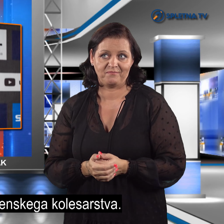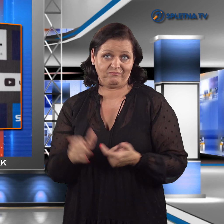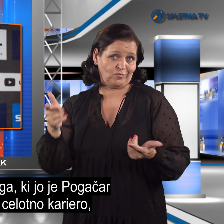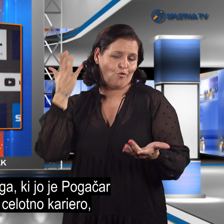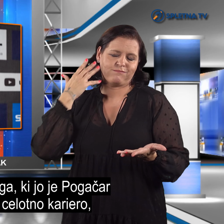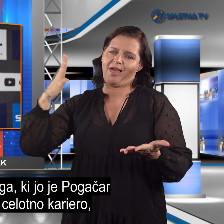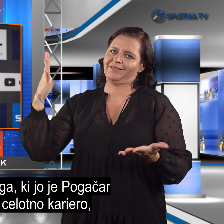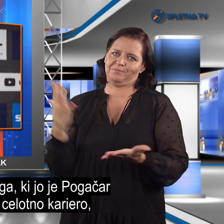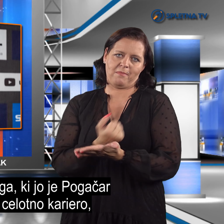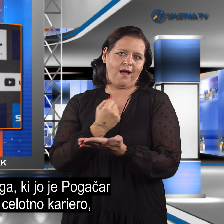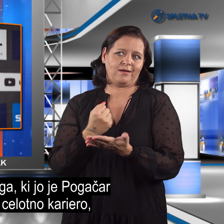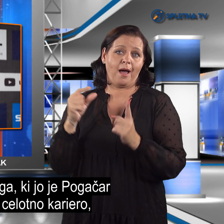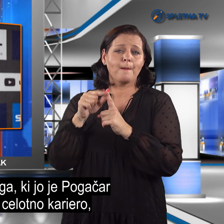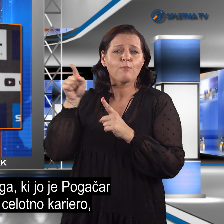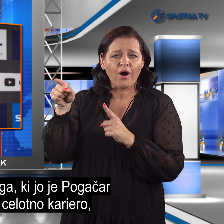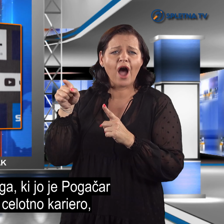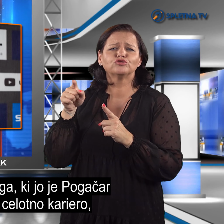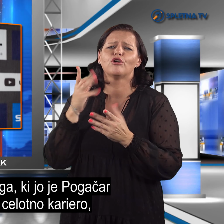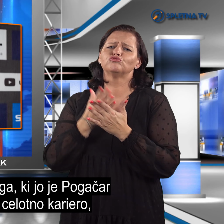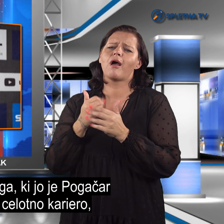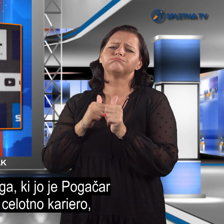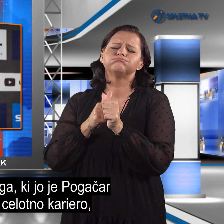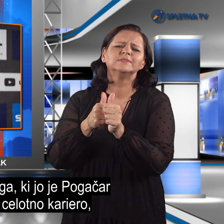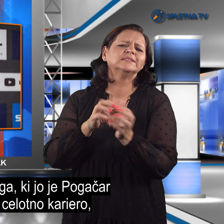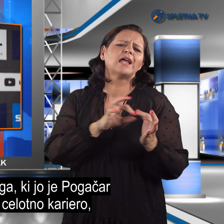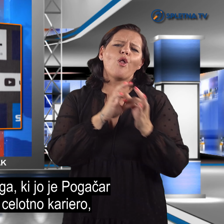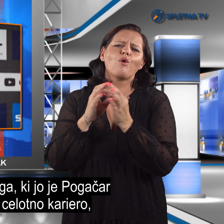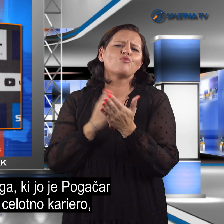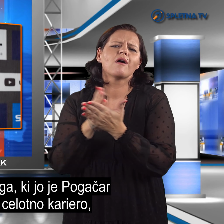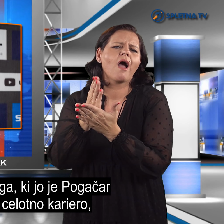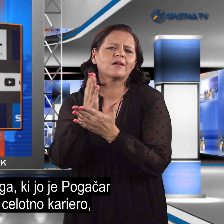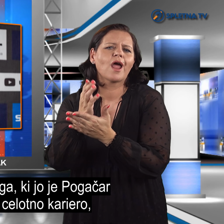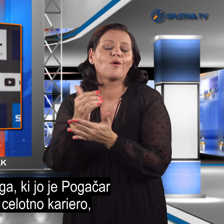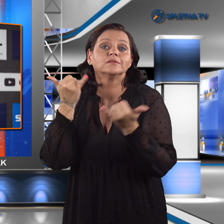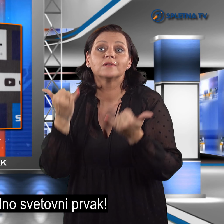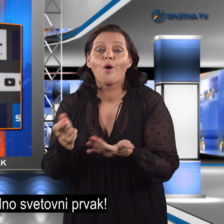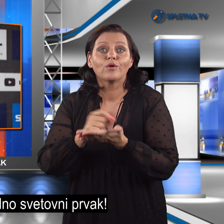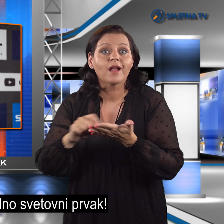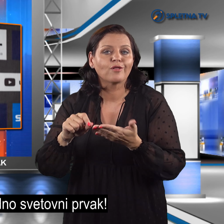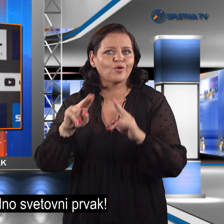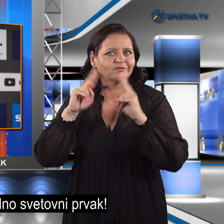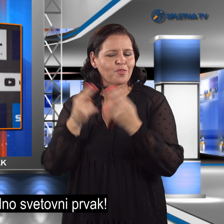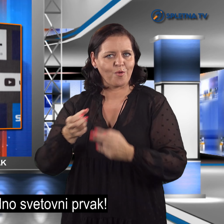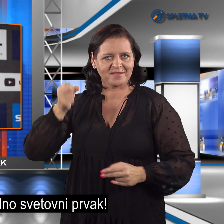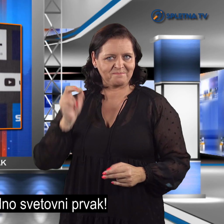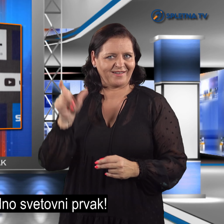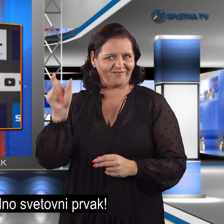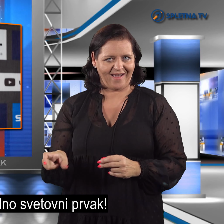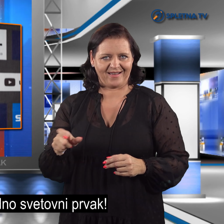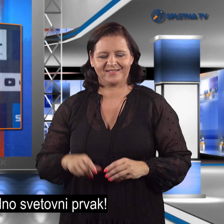To je bila zmaga, ki jo je Pogačar zasledoval celotno kariero in zdaj je uradno svetovni prvak.